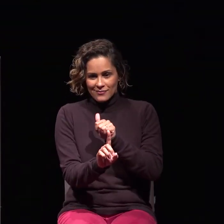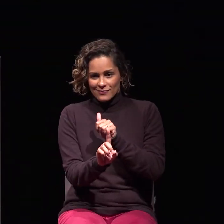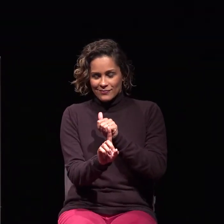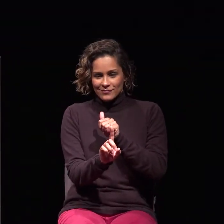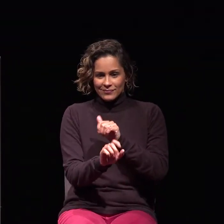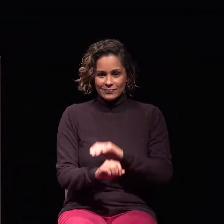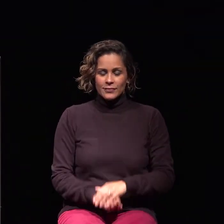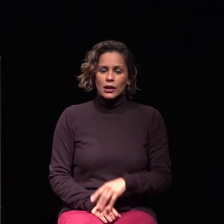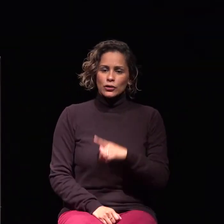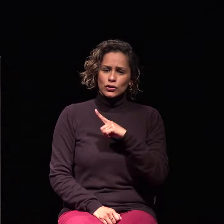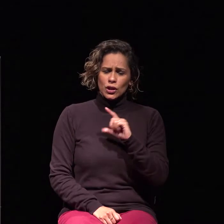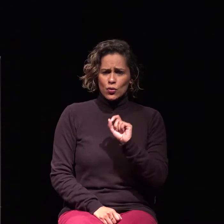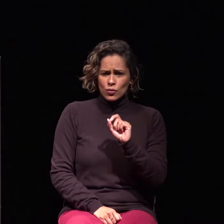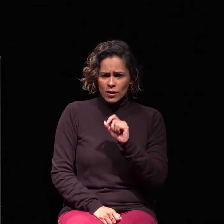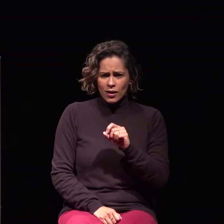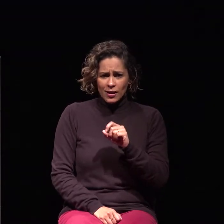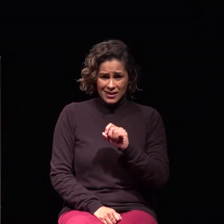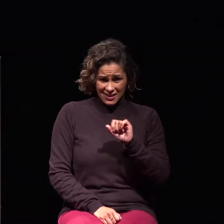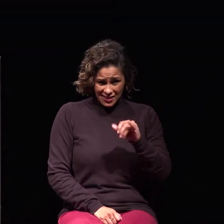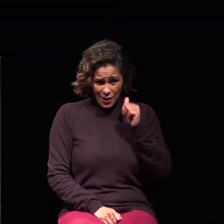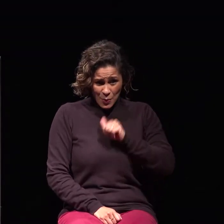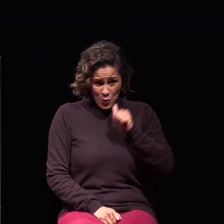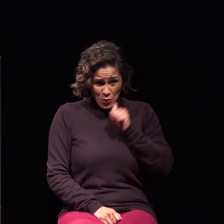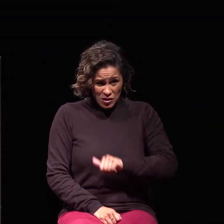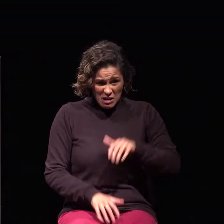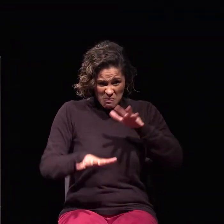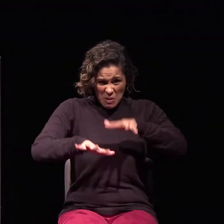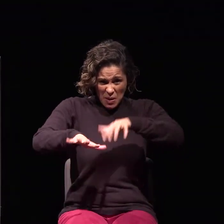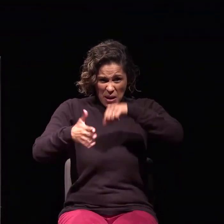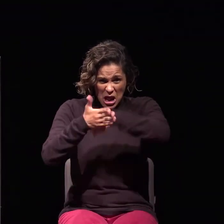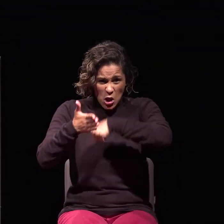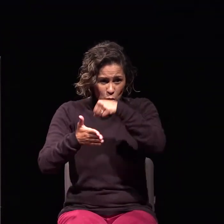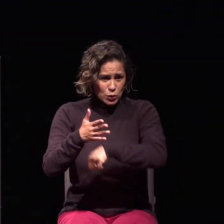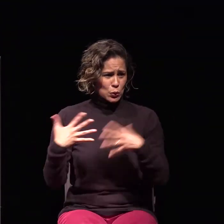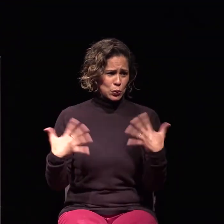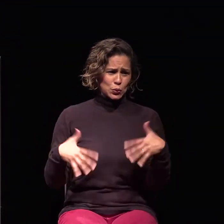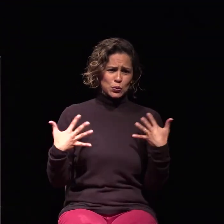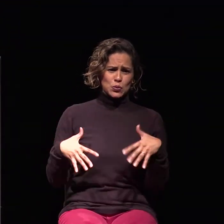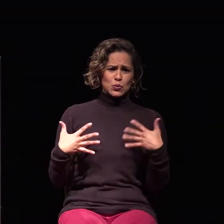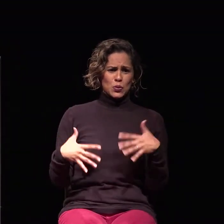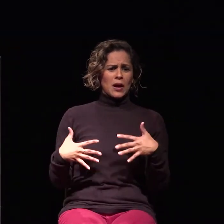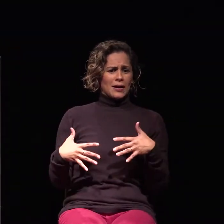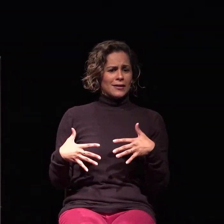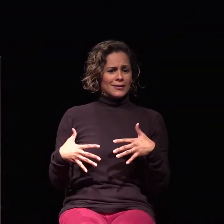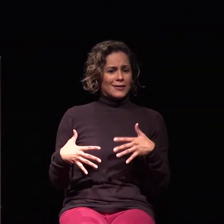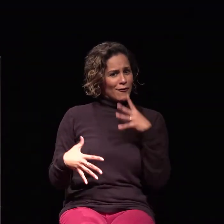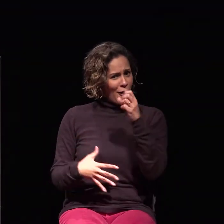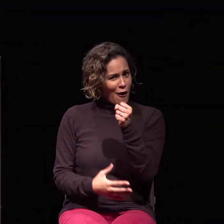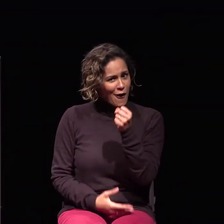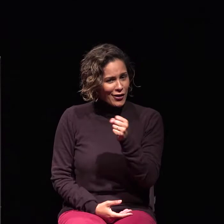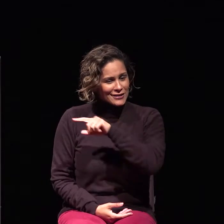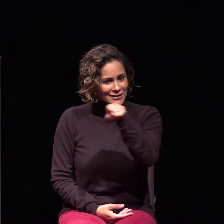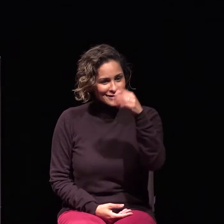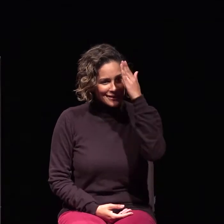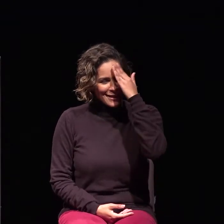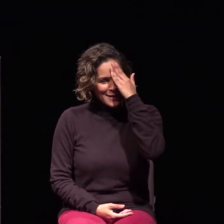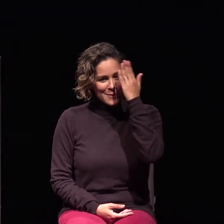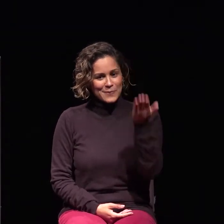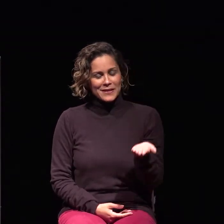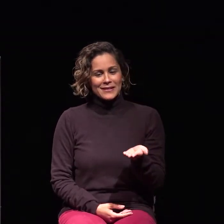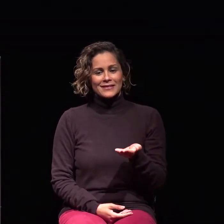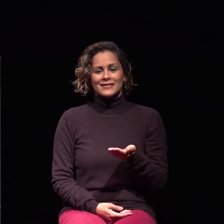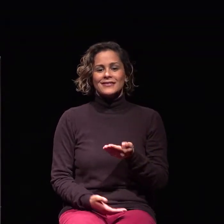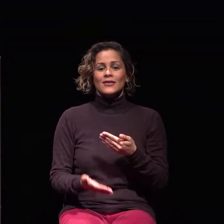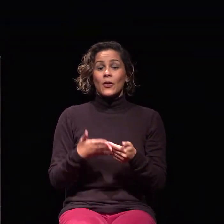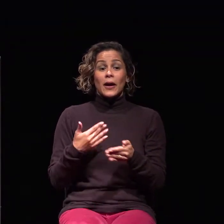uma luta que tiver mulher pega fogo, né? Você sabe, né? Acontece. Aliás, qualquer mudança que a gente